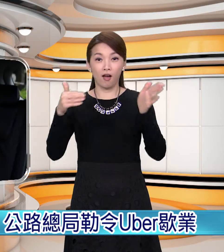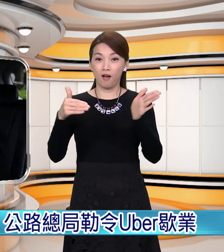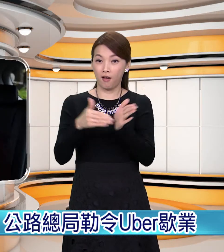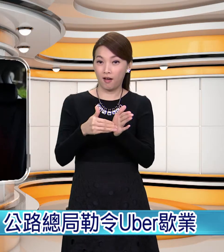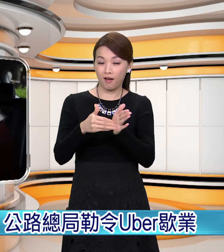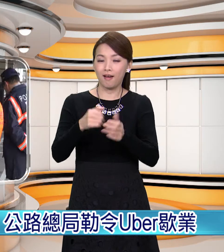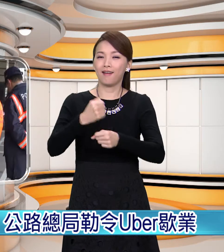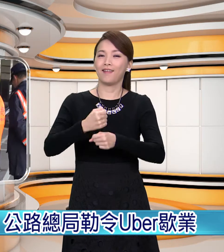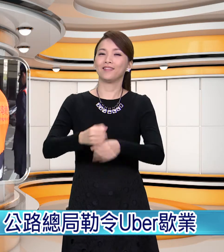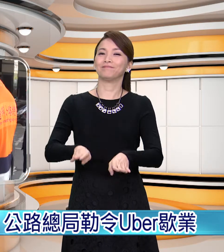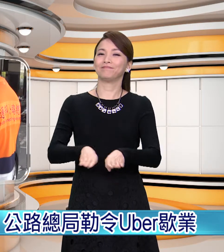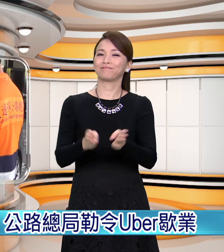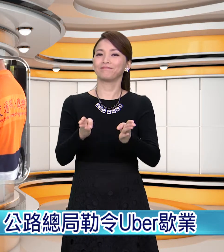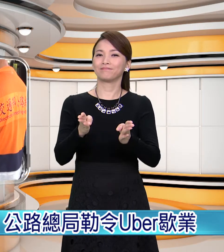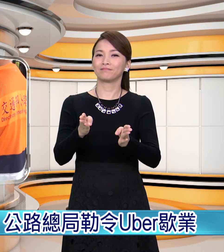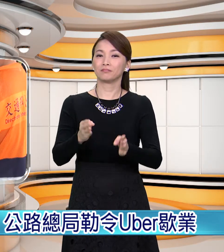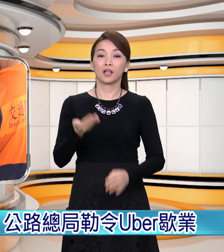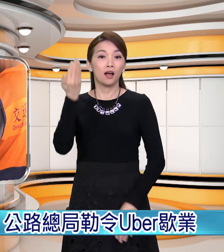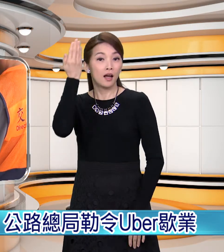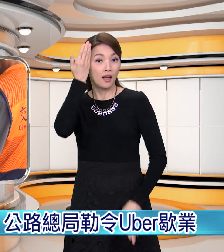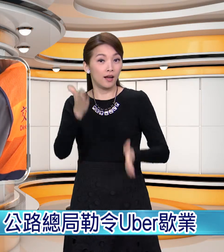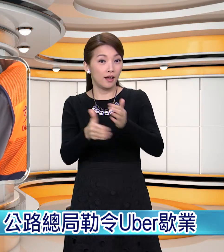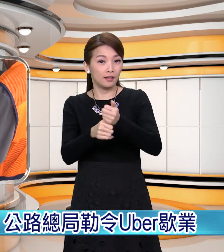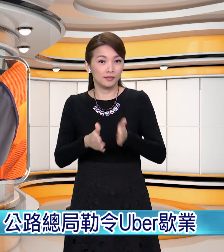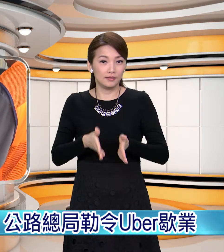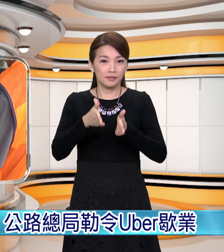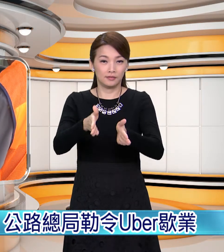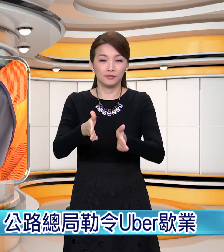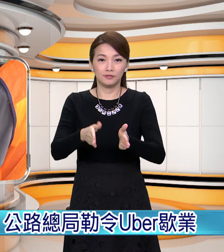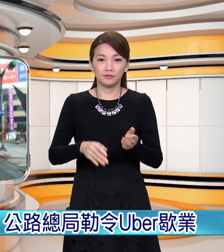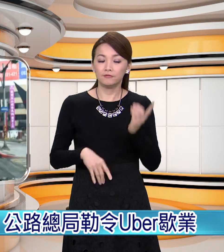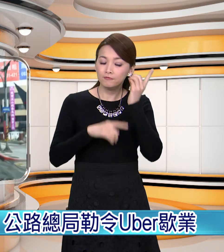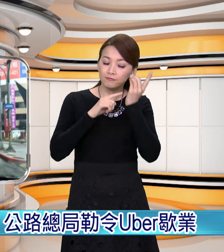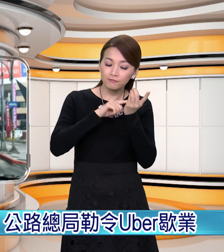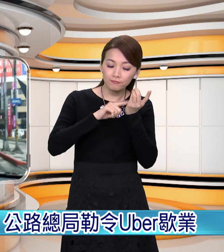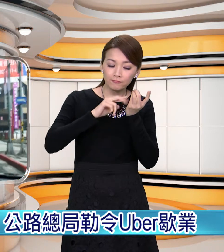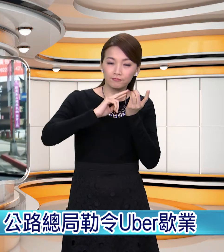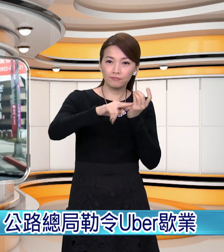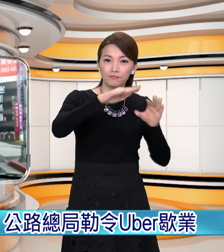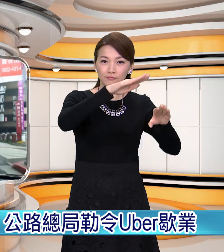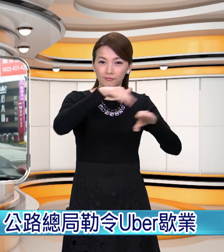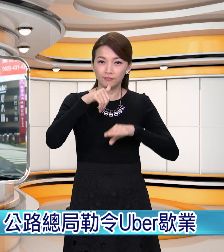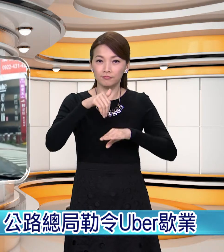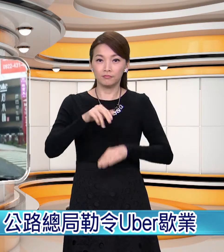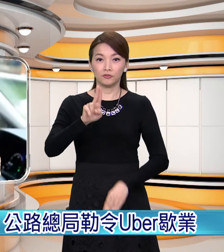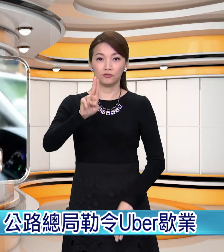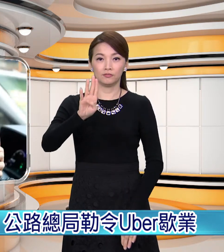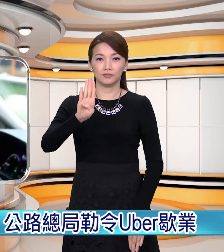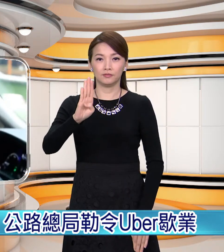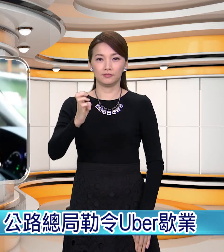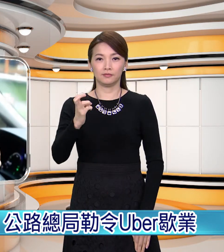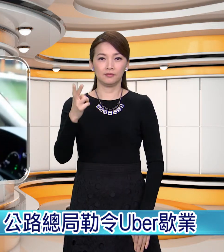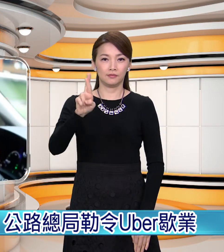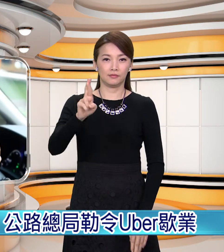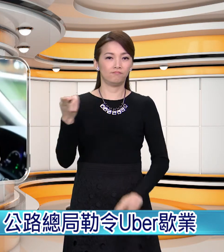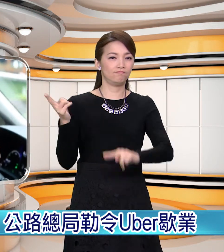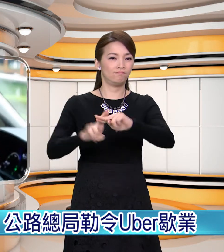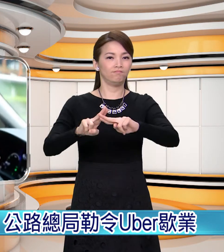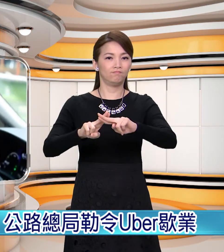春节后开工日，公路总局对 Uber 寄出了勒令歇业裁处书。公路